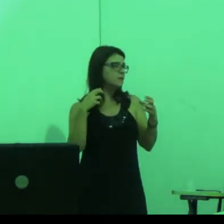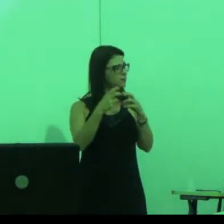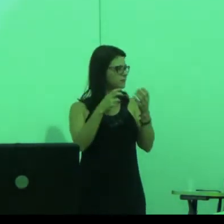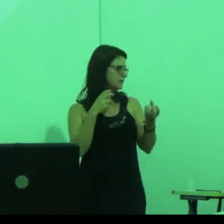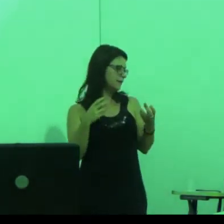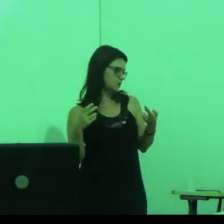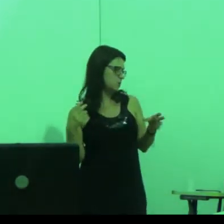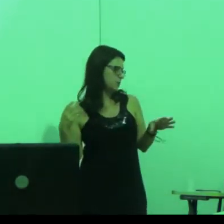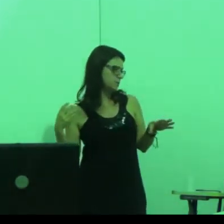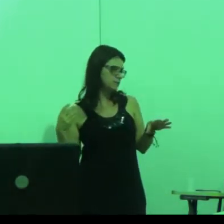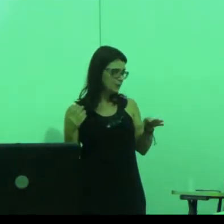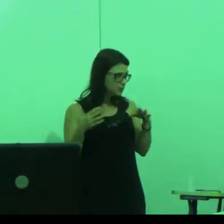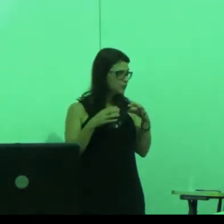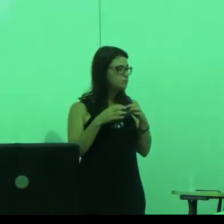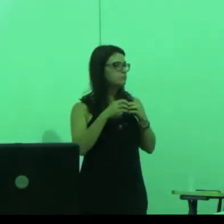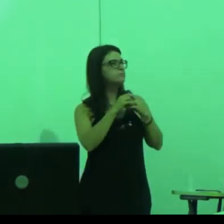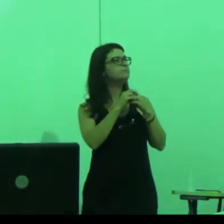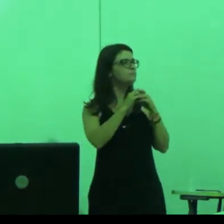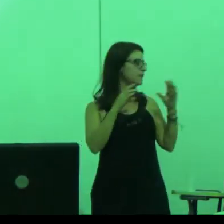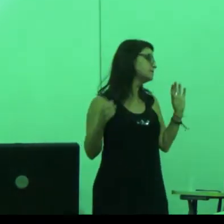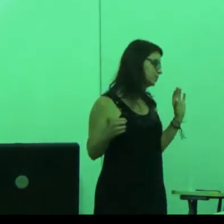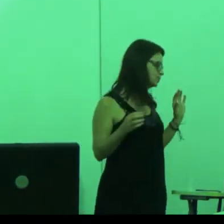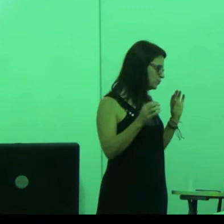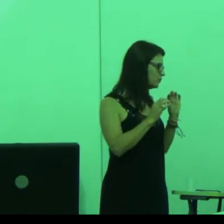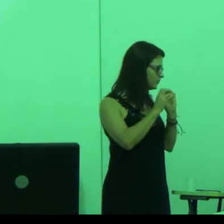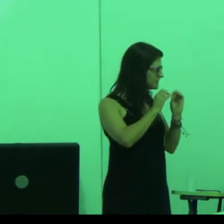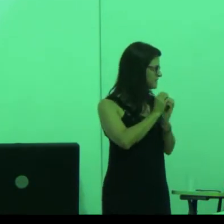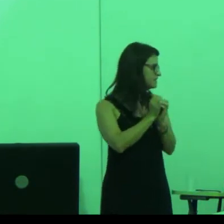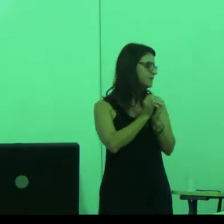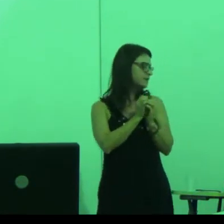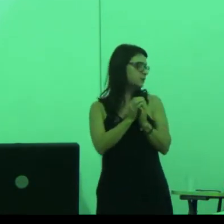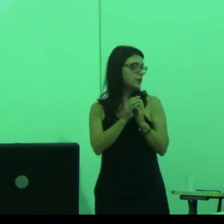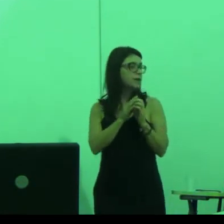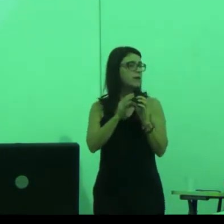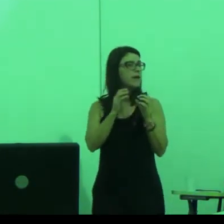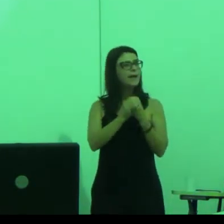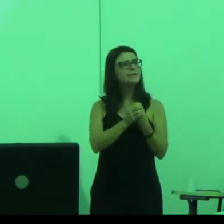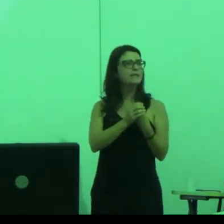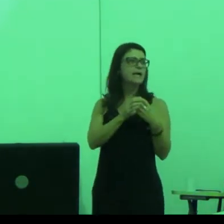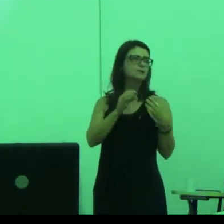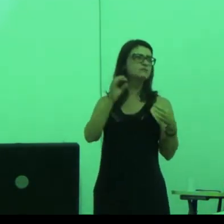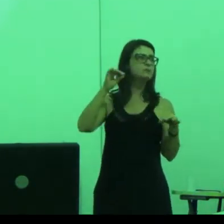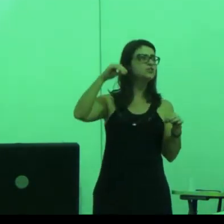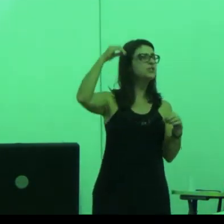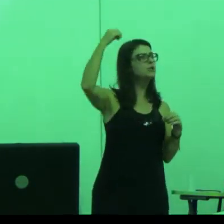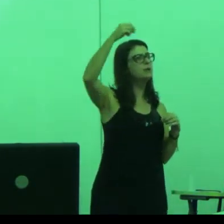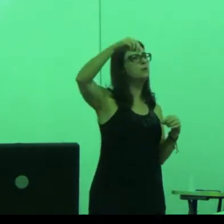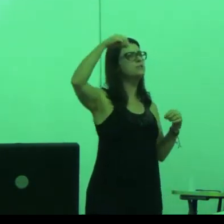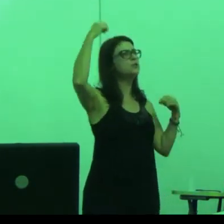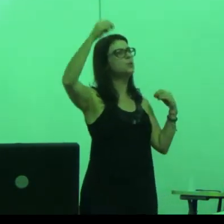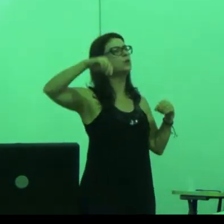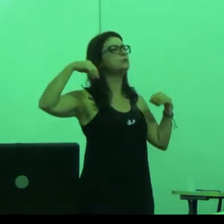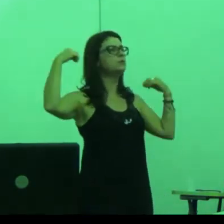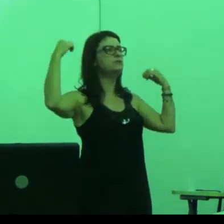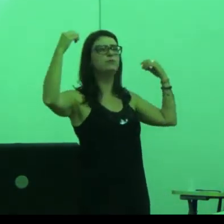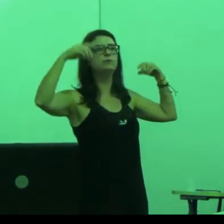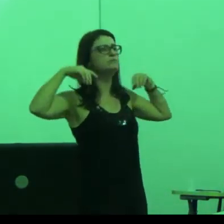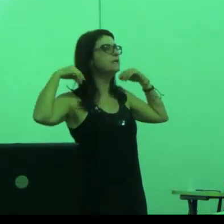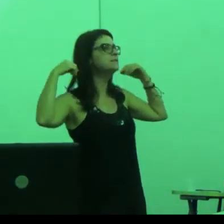super delicado esse momento, então eu já fico tensa quando eu vou fazer essa escrita, porque é delicado, você vai mexer uma coisa que o outro, levou, vai saber